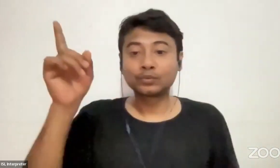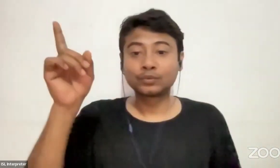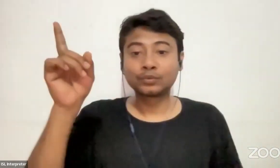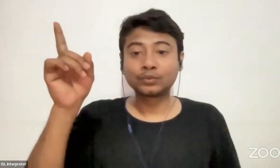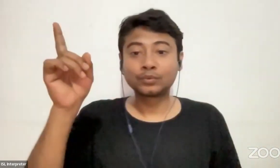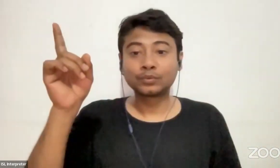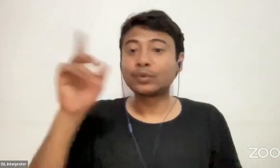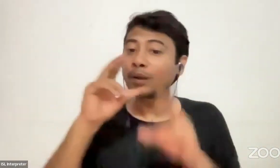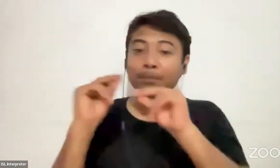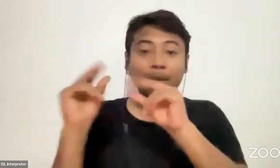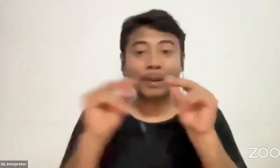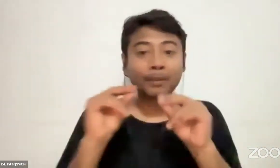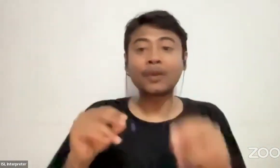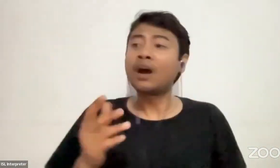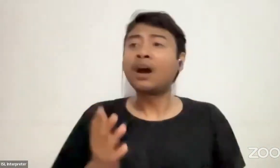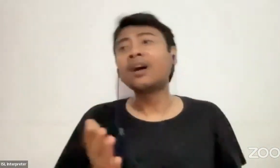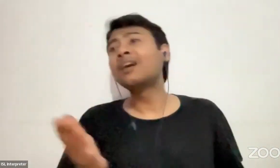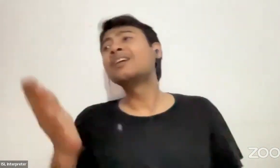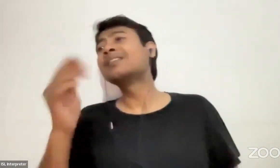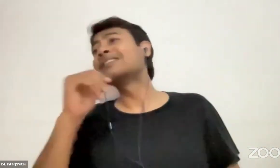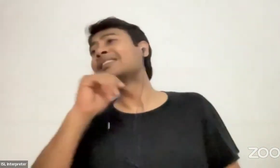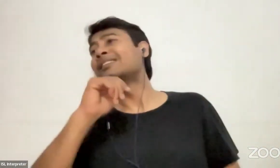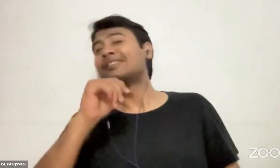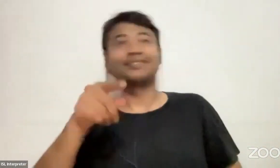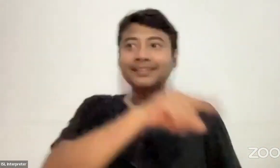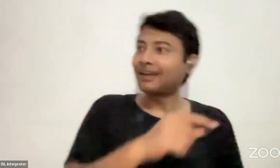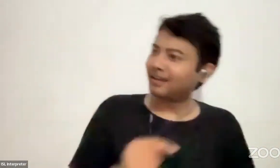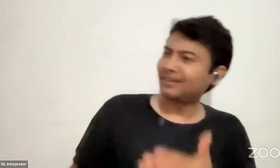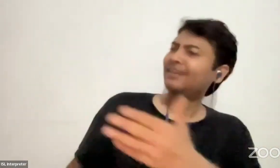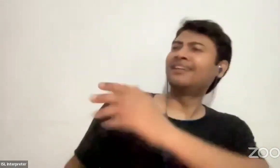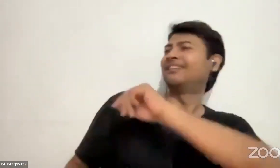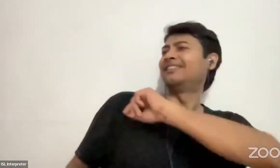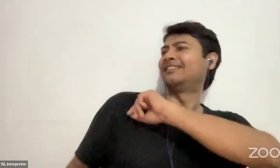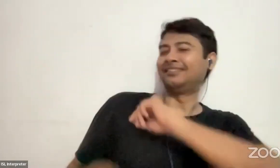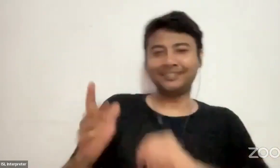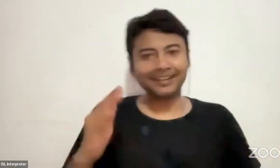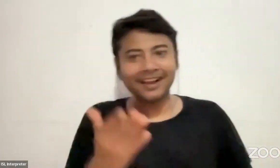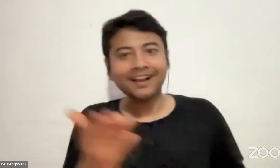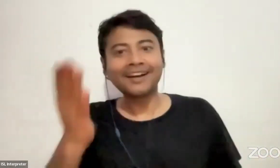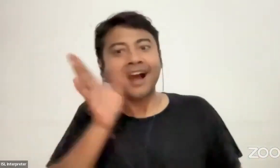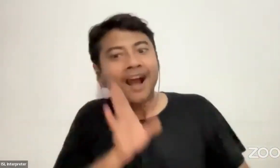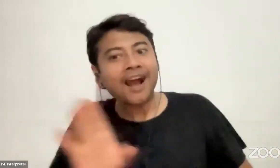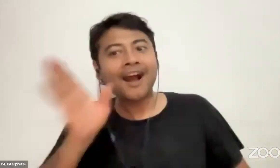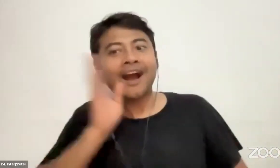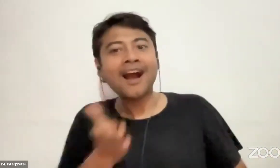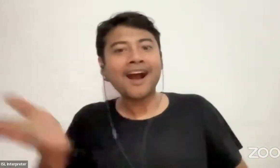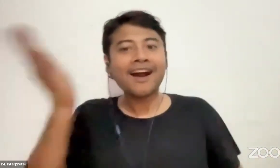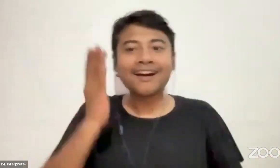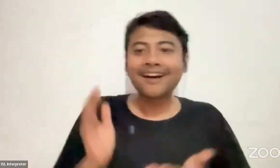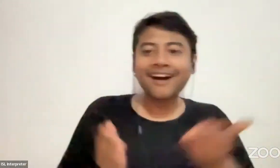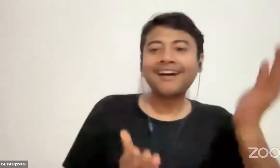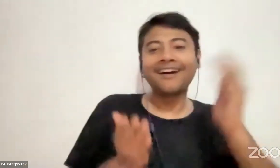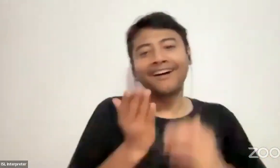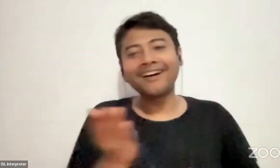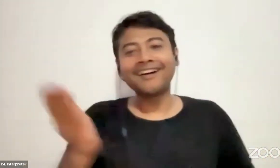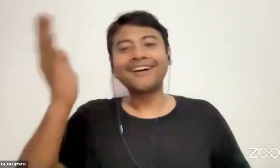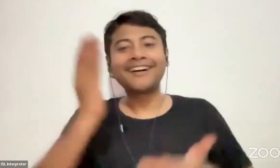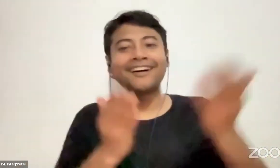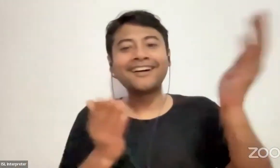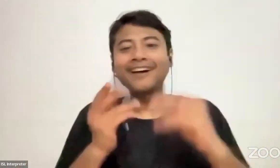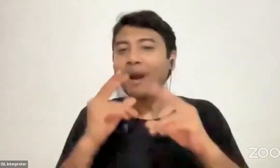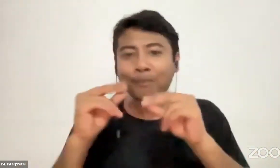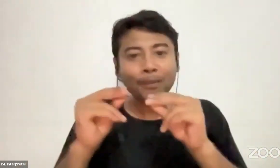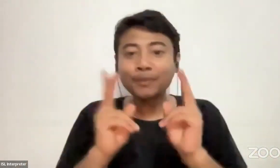गा के होती हैं, है ना, ऐसे सॉन्ग की तरीके से सारी बातें बताई जाती हैं।